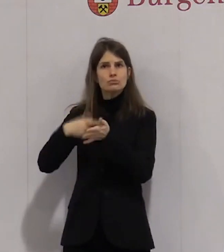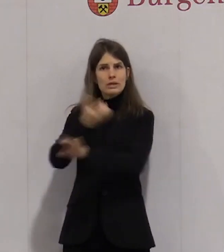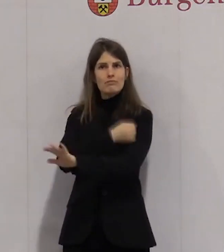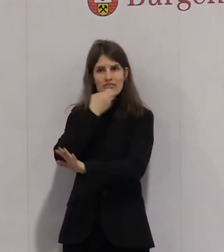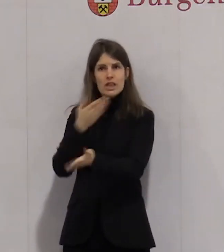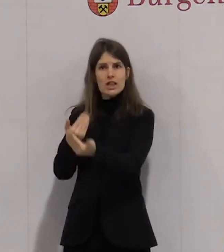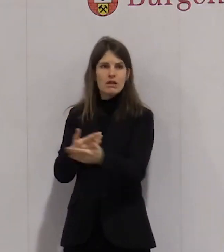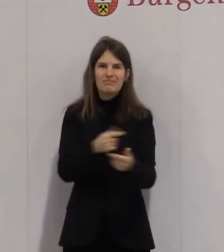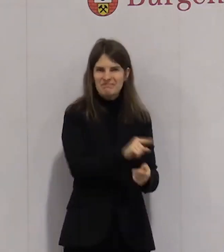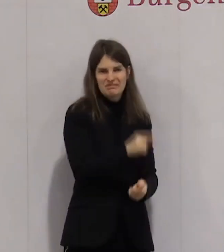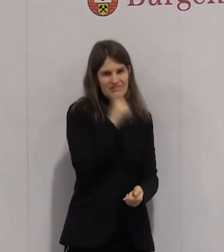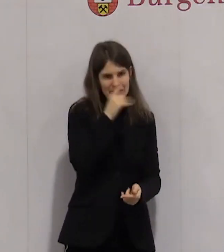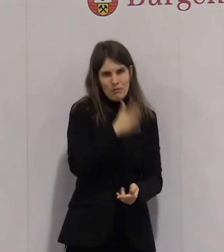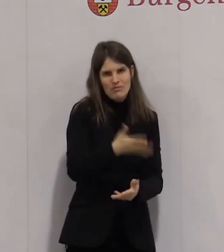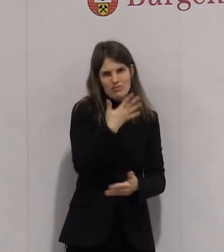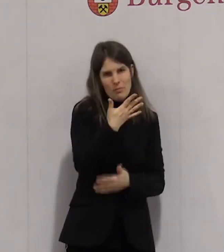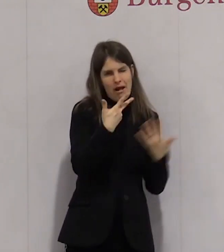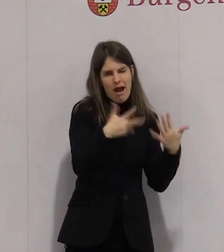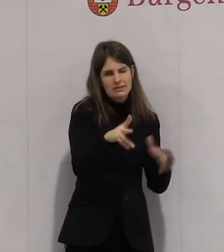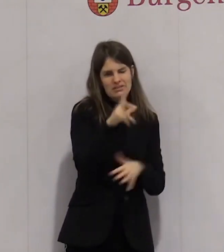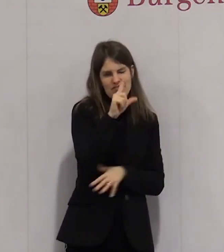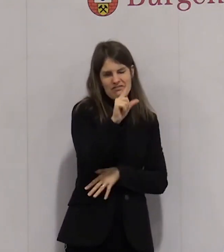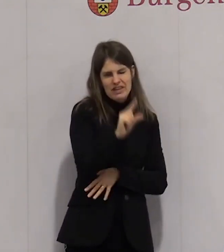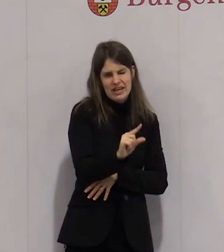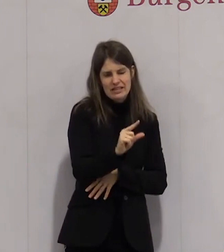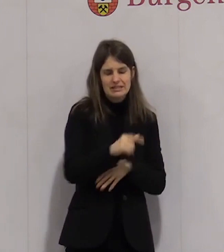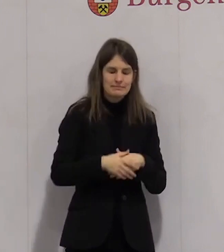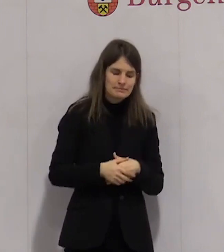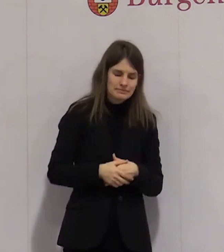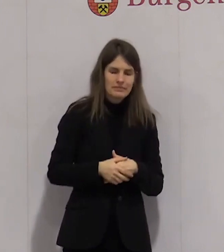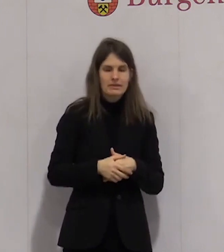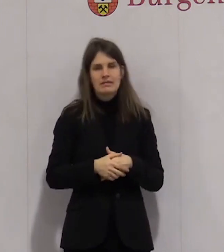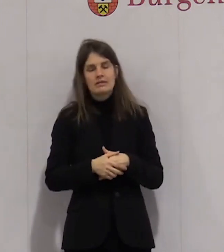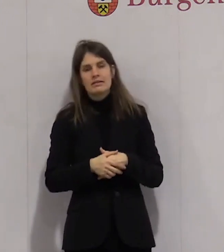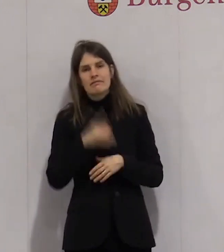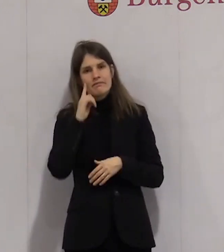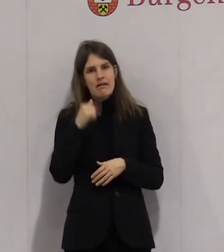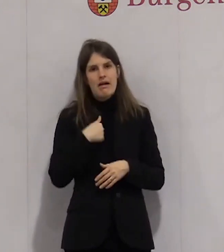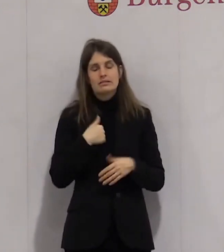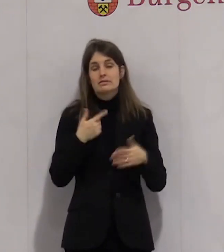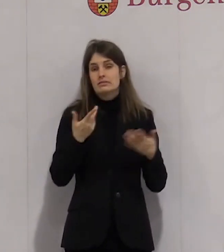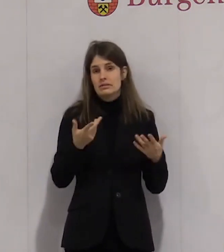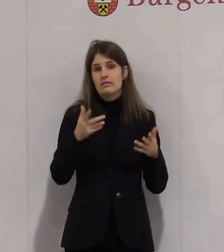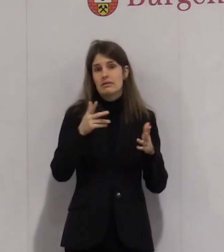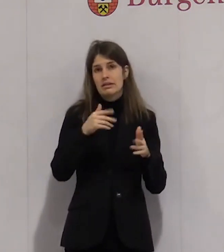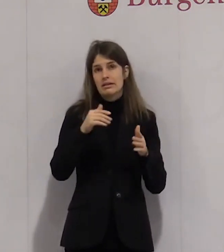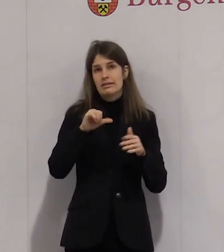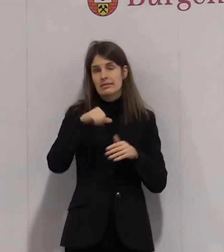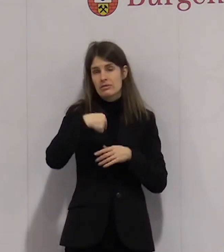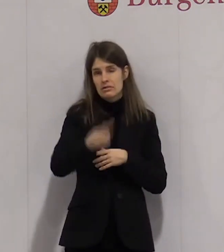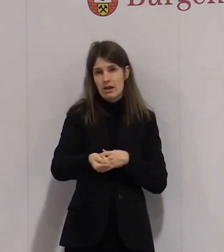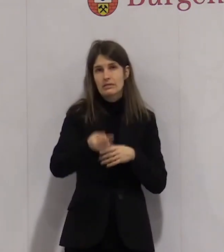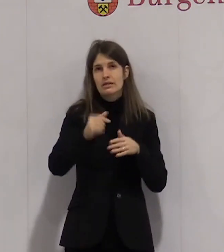sehr wenig und wir werden im moment nach gegenwärtigem stand werde die nächste lieferung erst am 16